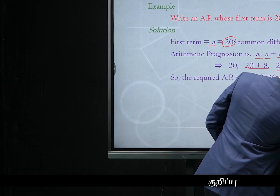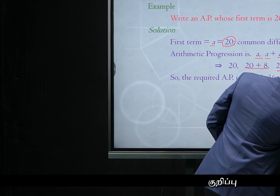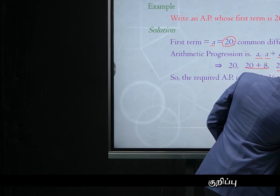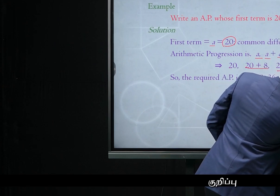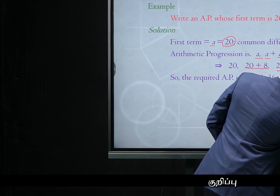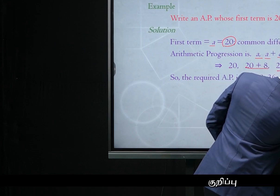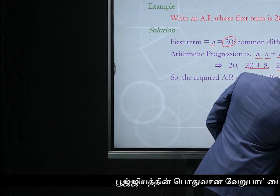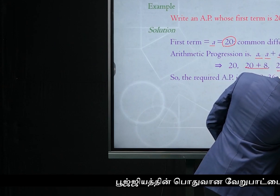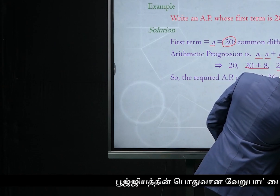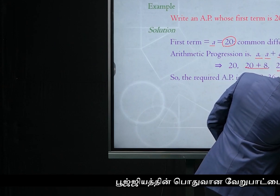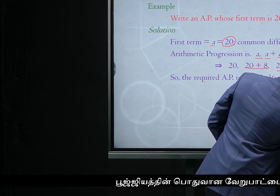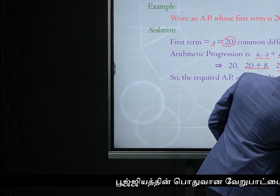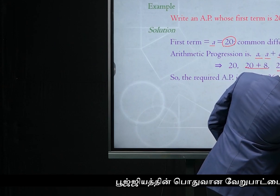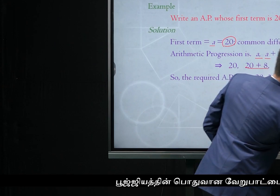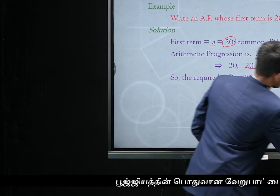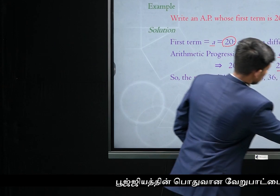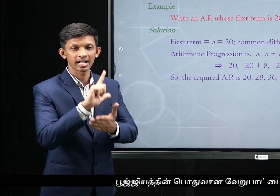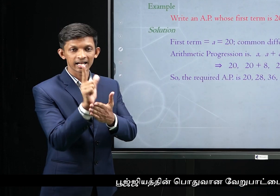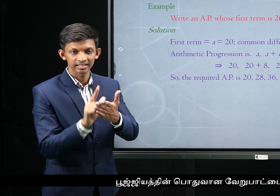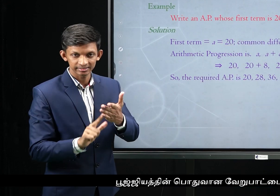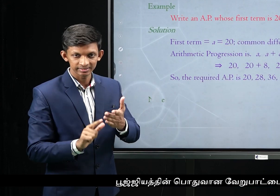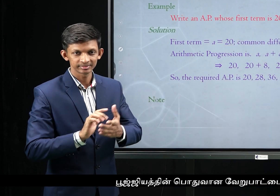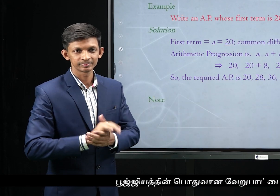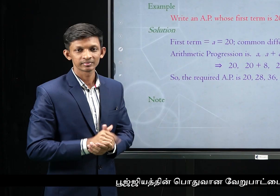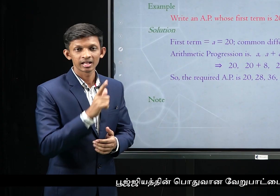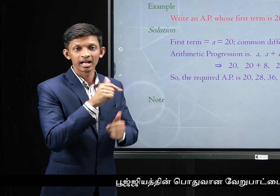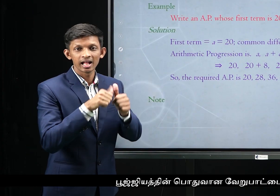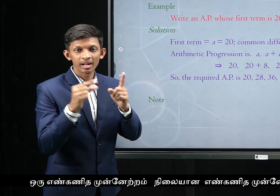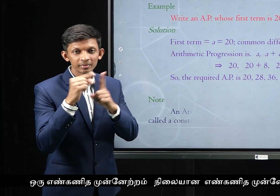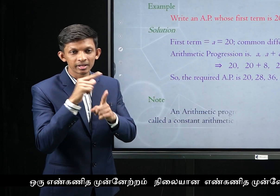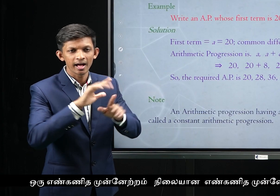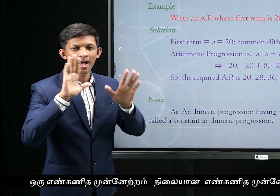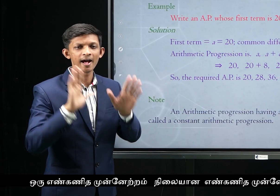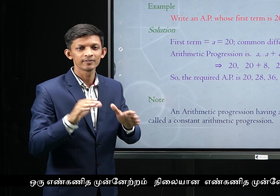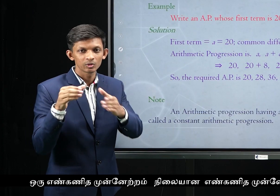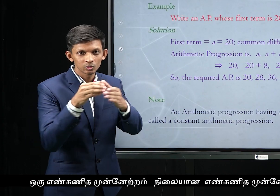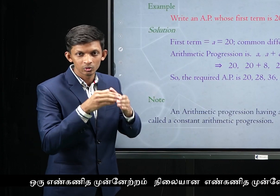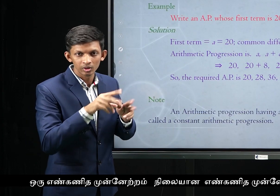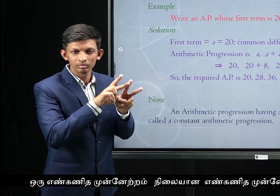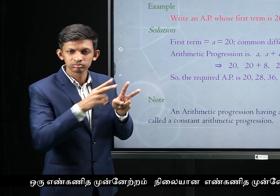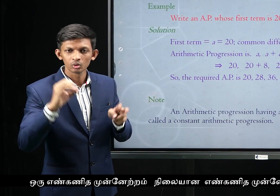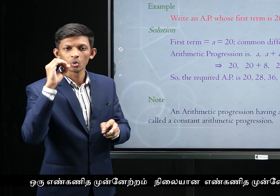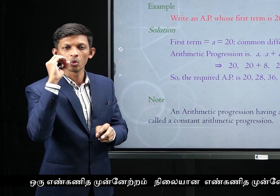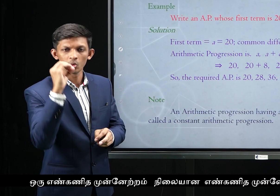குறிப்பு: பூஜ்ஜியத்தின் பொதுவான வேறுபாட்டைக் கொண்ட ஒரு எண்கணித முன்னேற்றம்